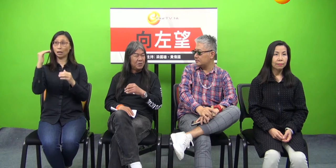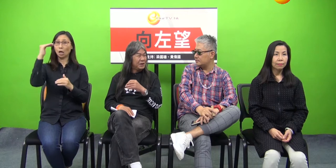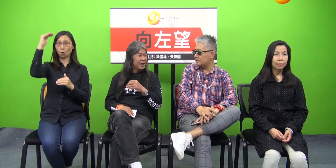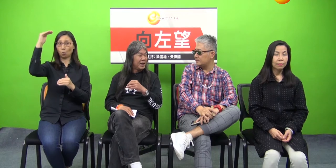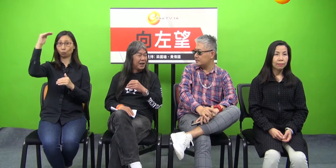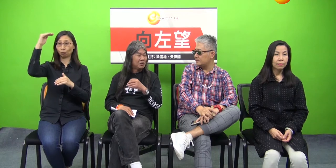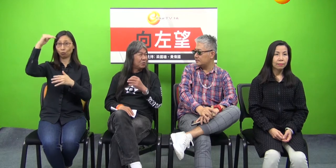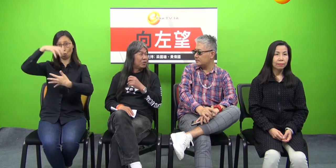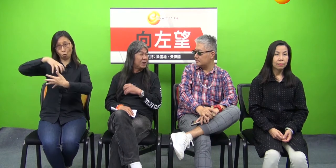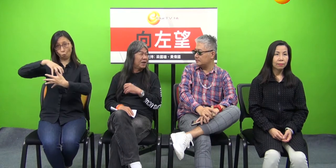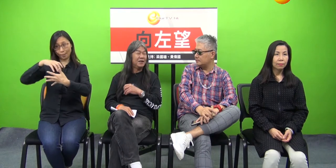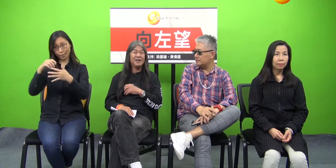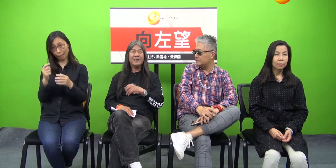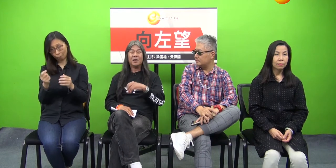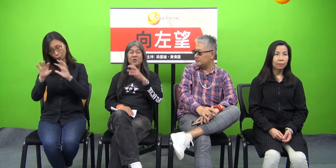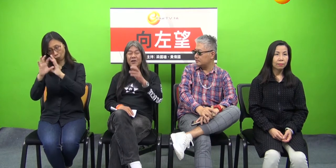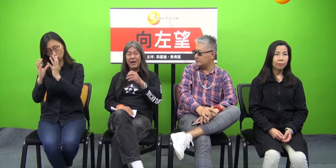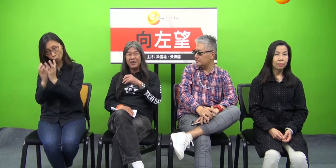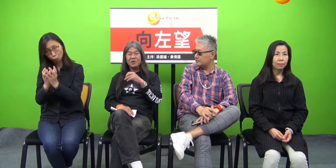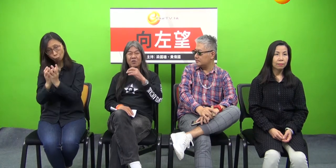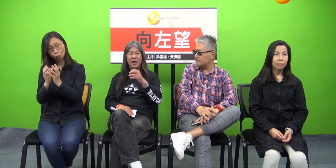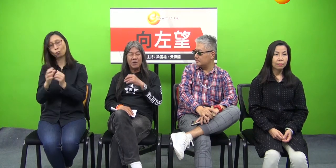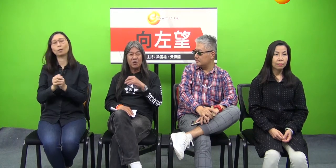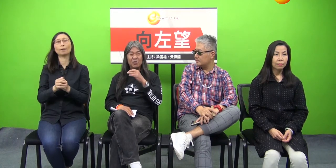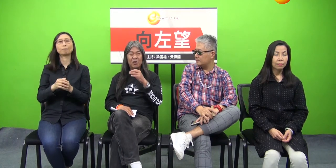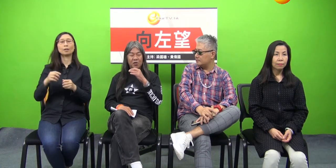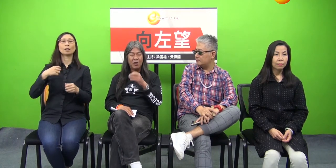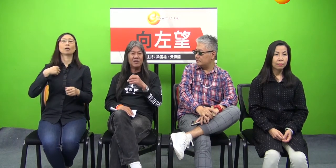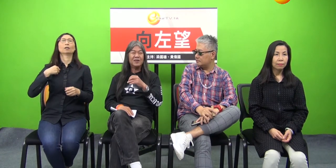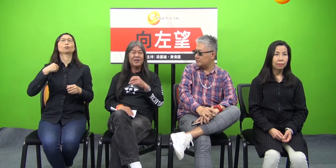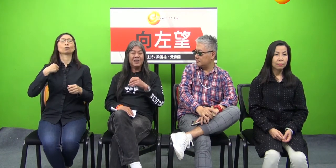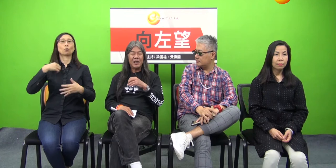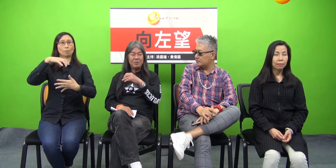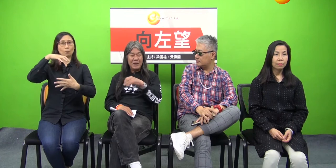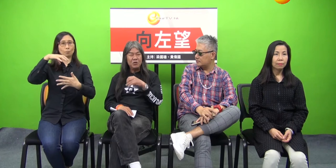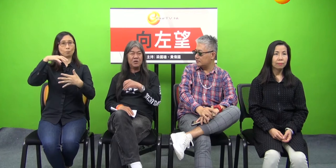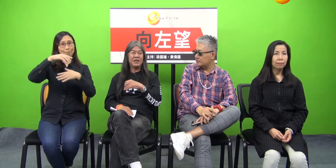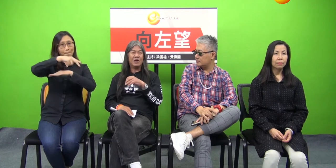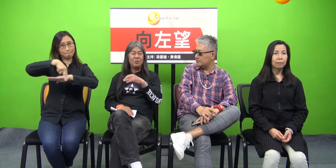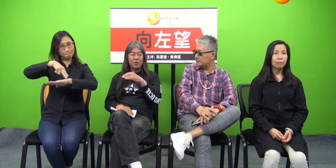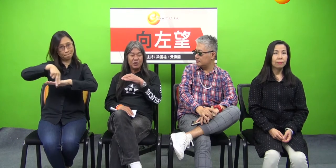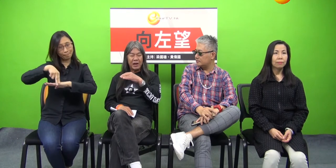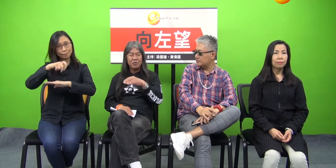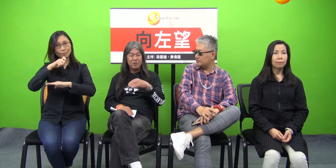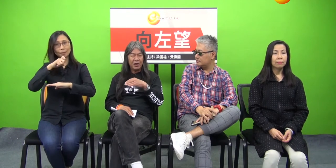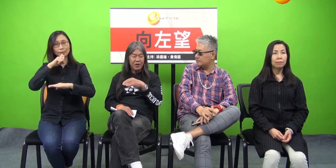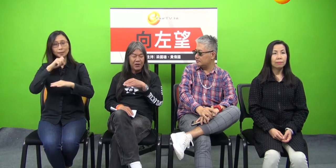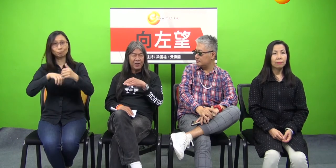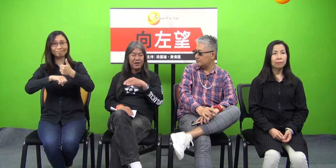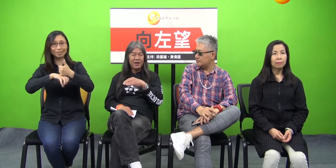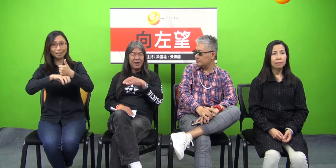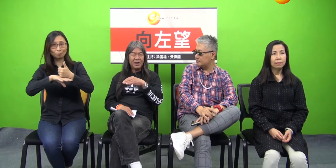裏邊嘅其中一部分啦。咁所以喺中華人民共和國嘅邊緣，即係有一部叫做《基本法》